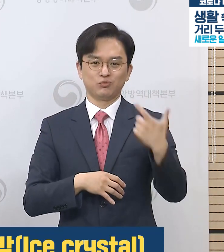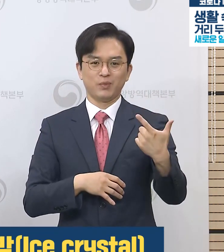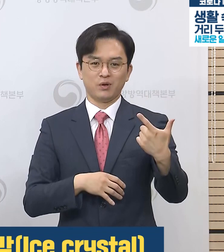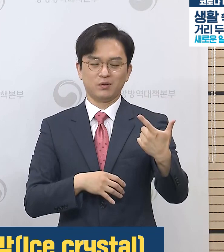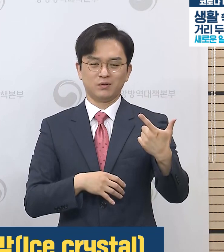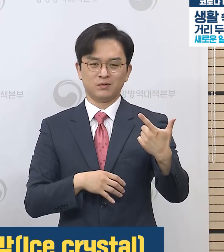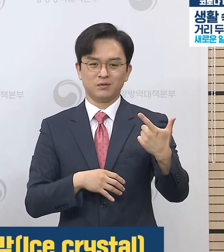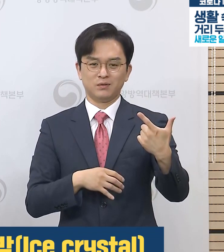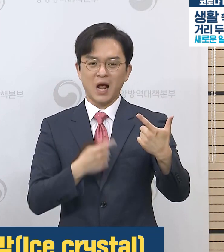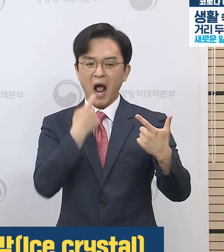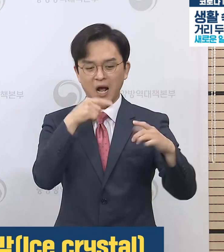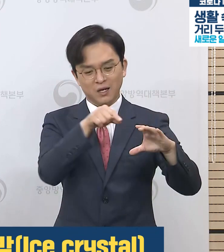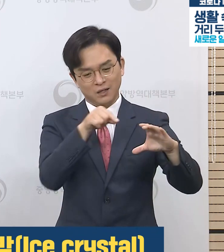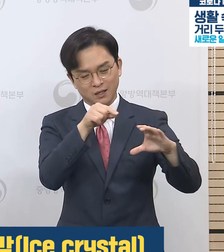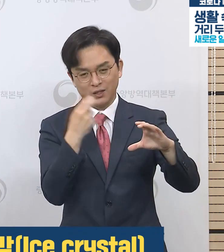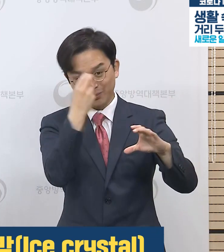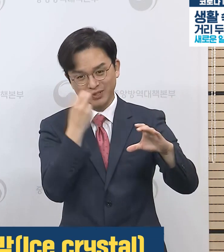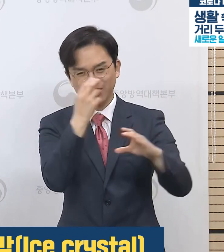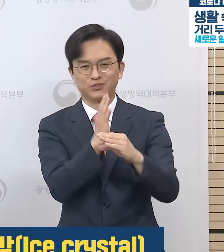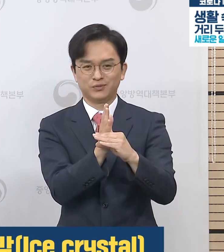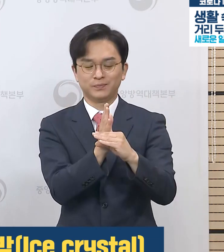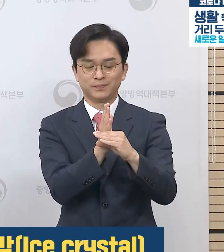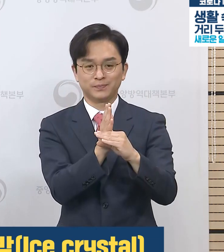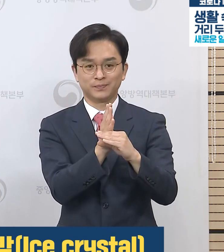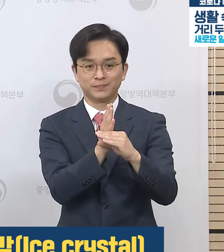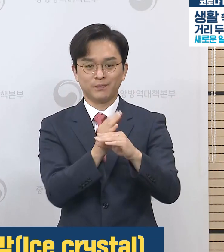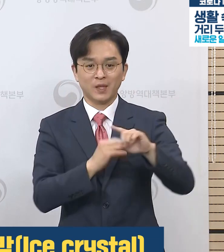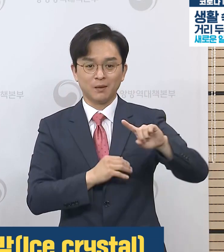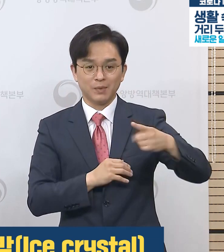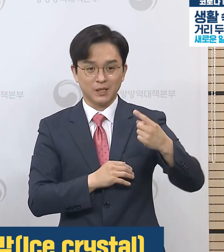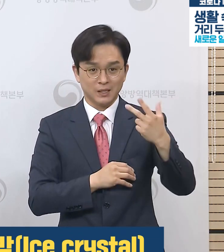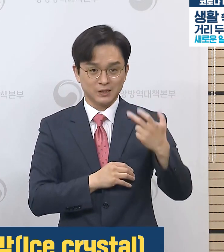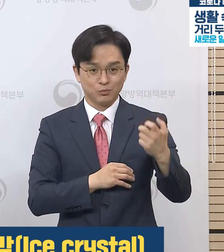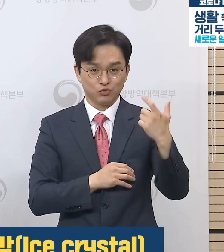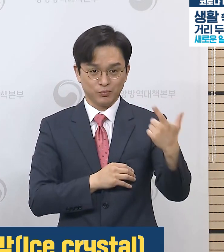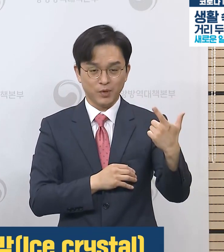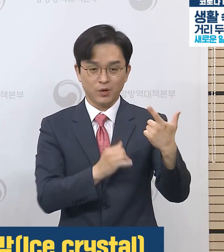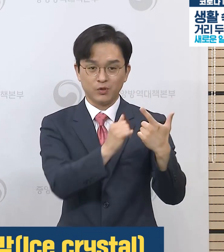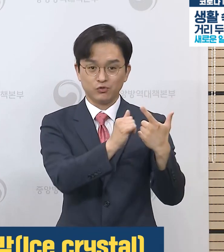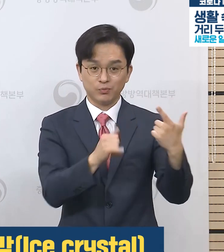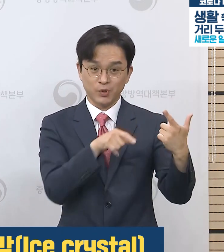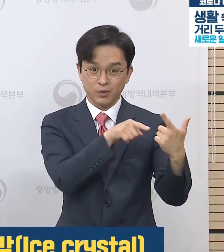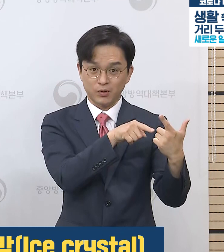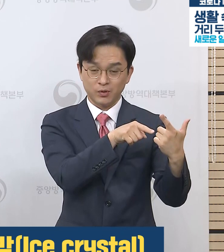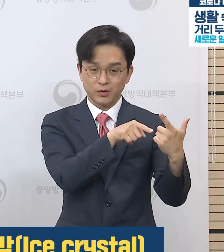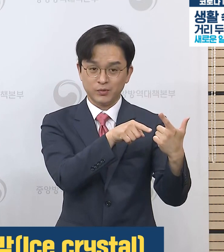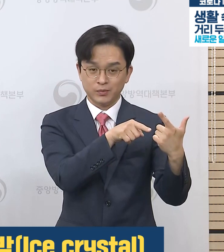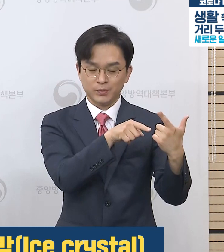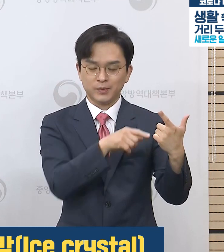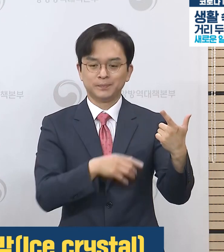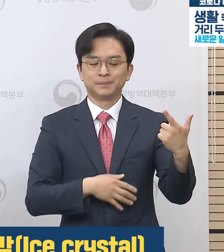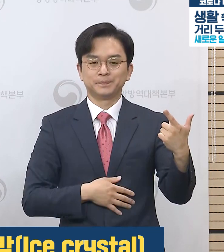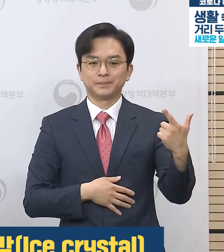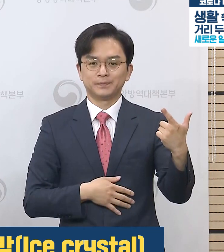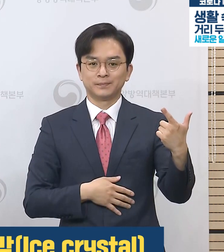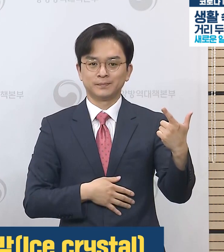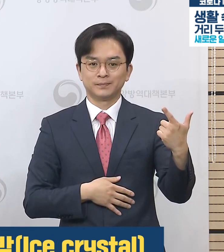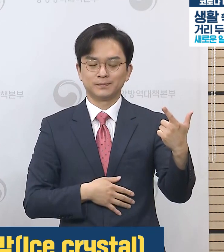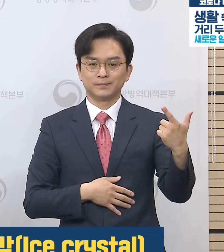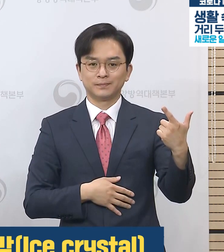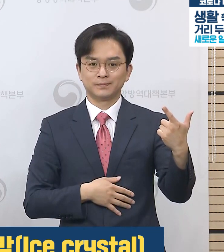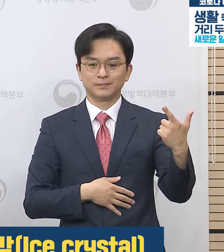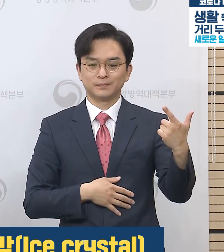176명의 접촉자 중에는 해당 선박과 거의 같은 위치에 정박을 했던 같은 선사의